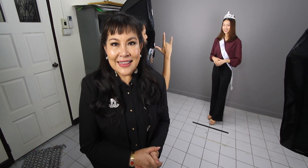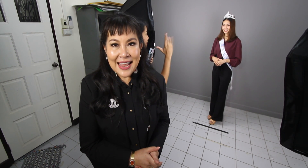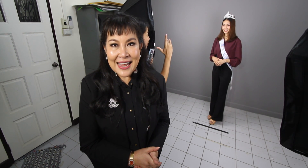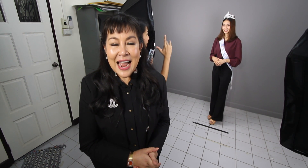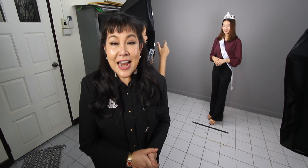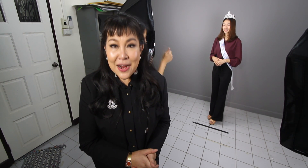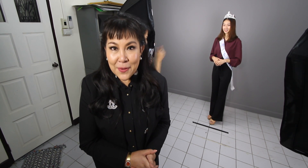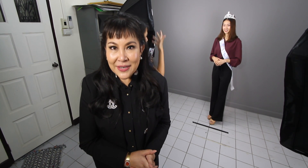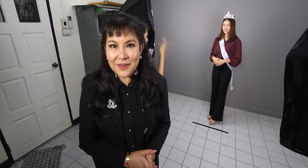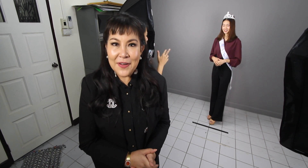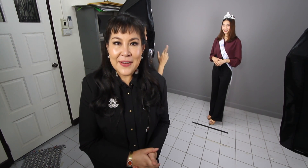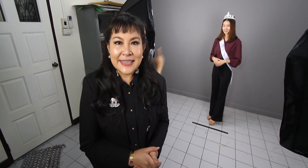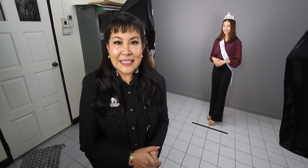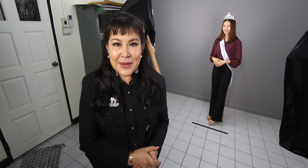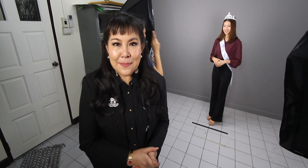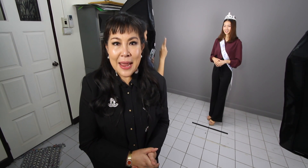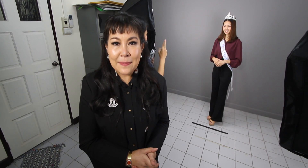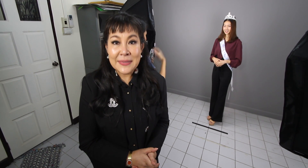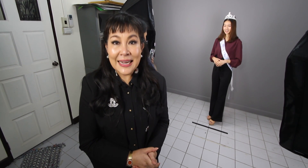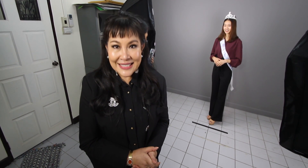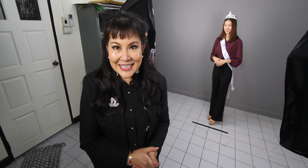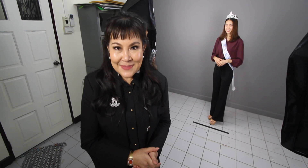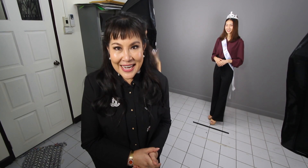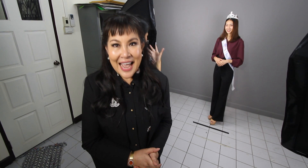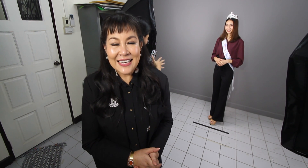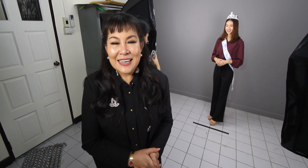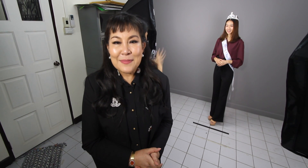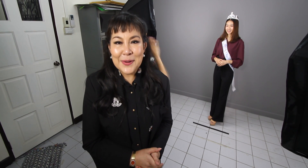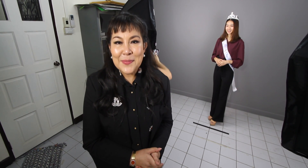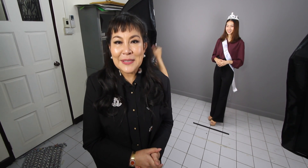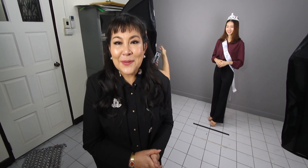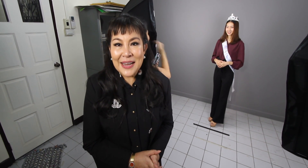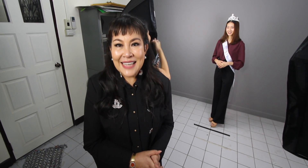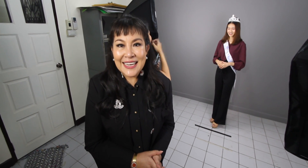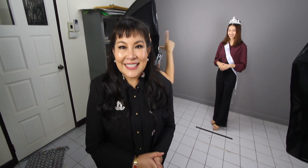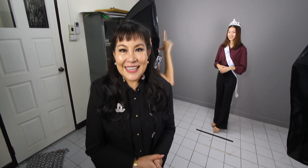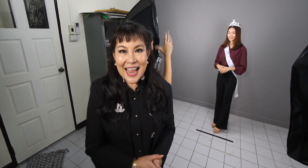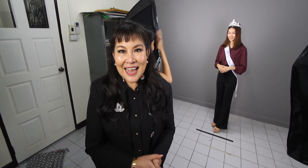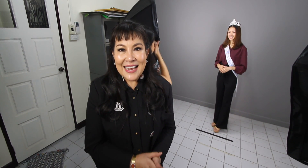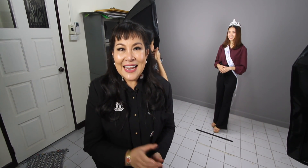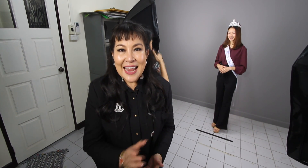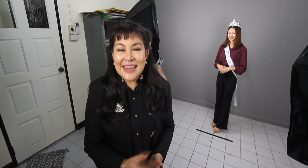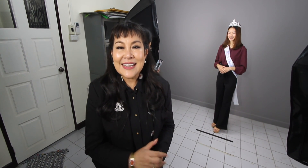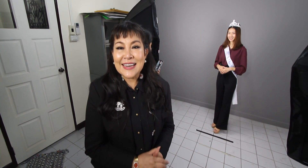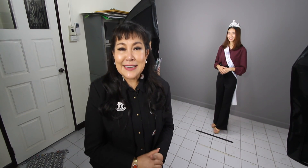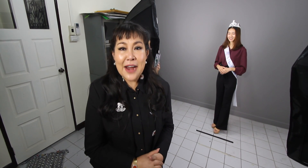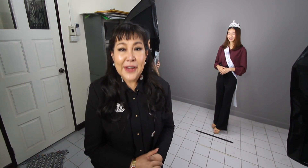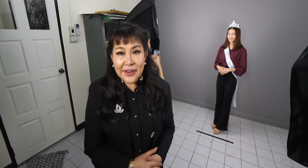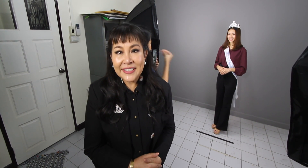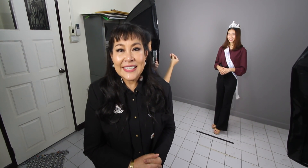และอนาคตเธอใฝ่ฝันอยากจะเป็นนางแบบมืออาชีพเลยค่ะมาร่วมกันส่งแรงใจให้เธอนะคะและนี่คืออีกหนึ่งอัลบั้มที่